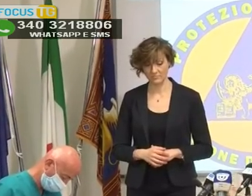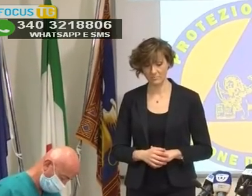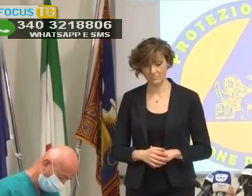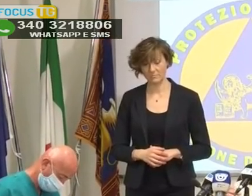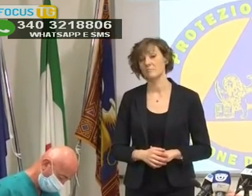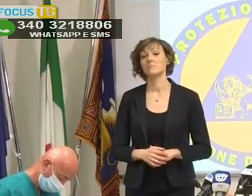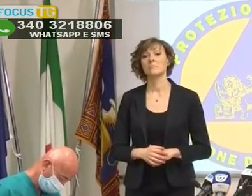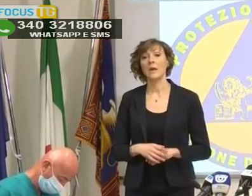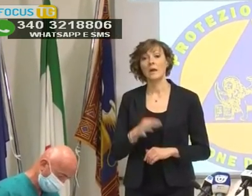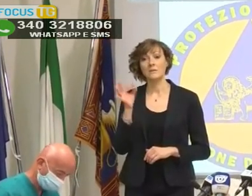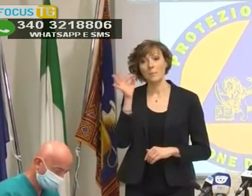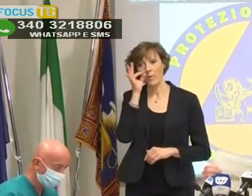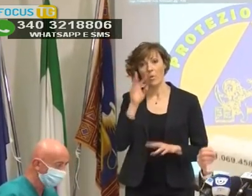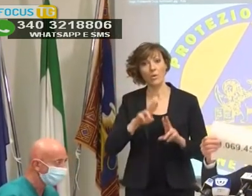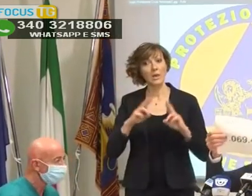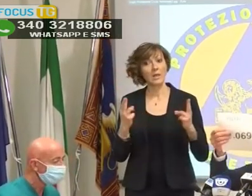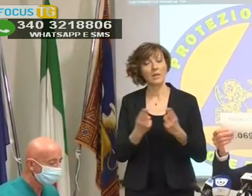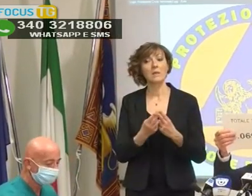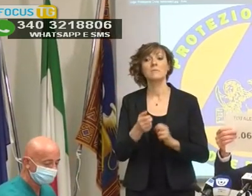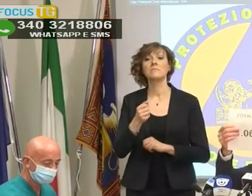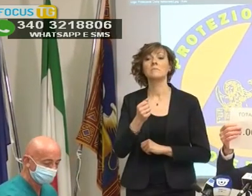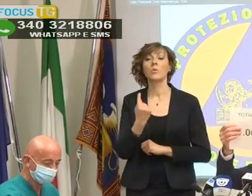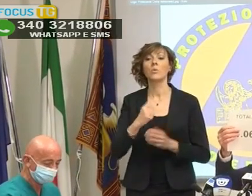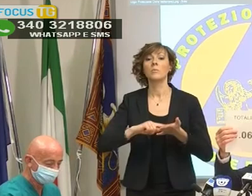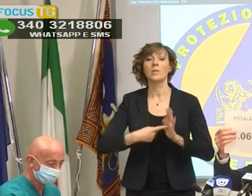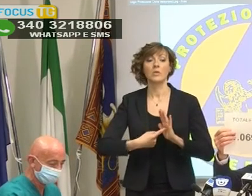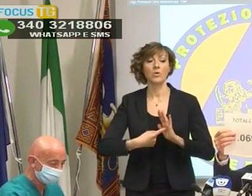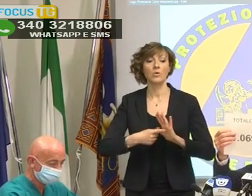Il totale dei tamponi è